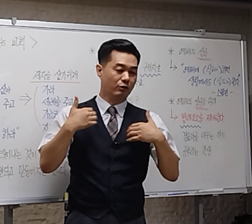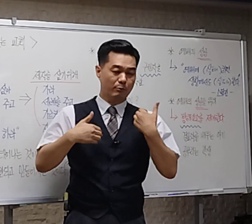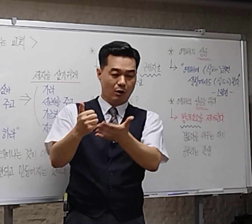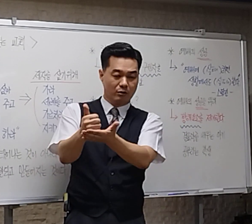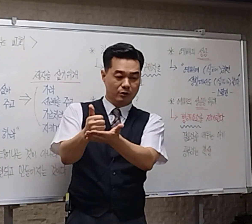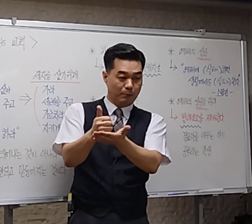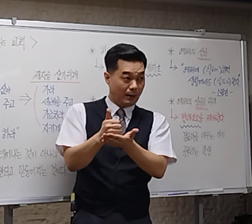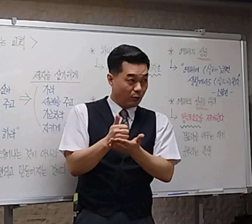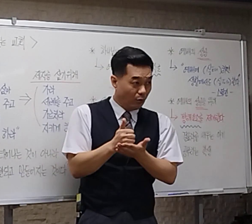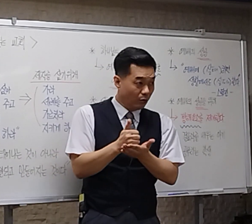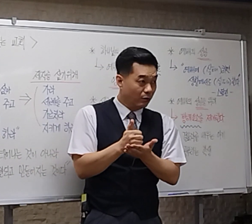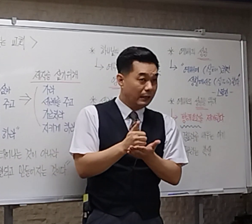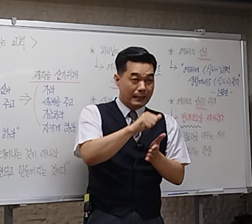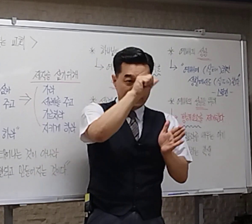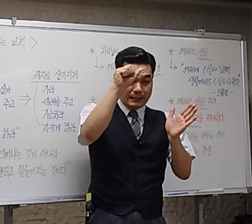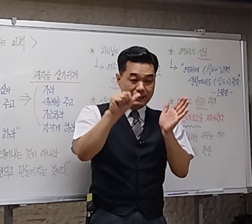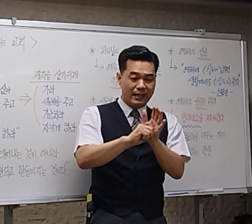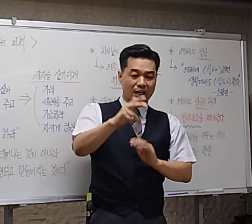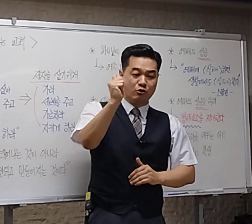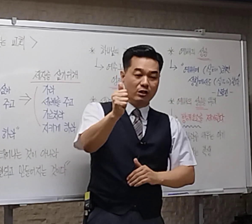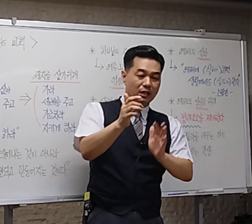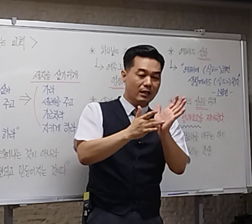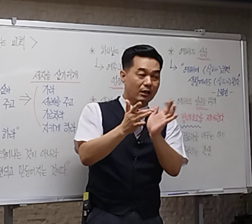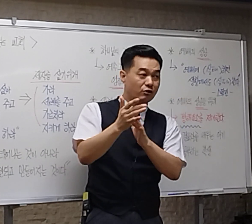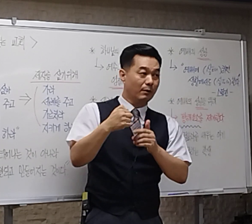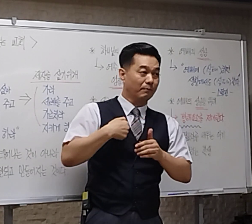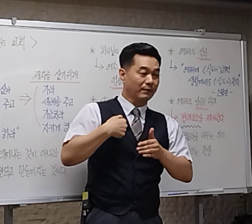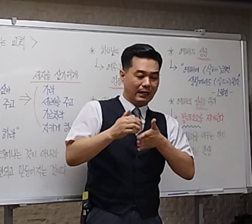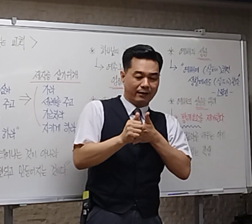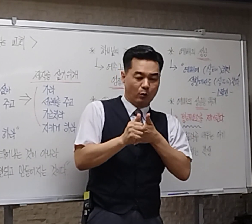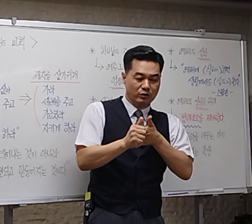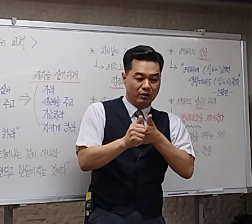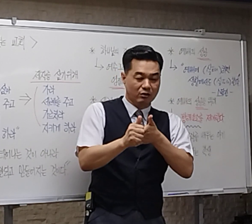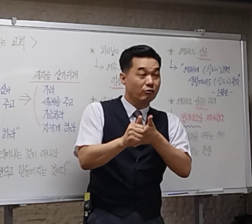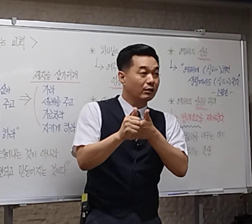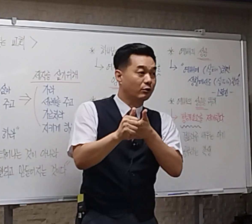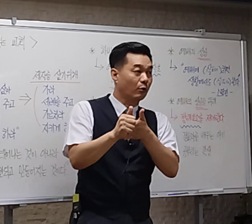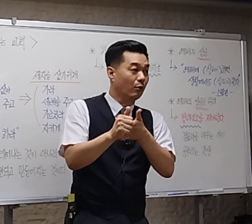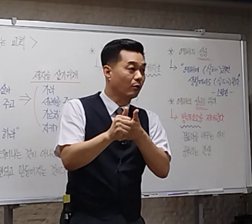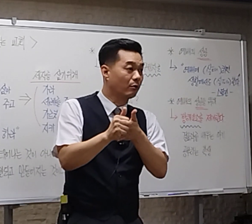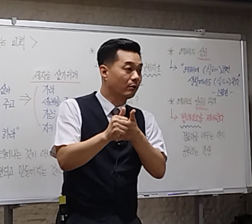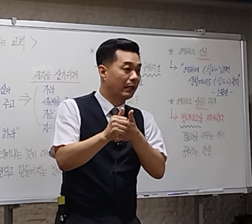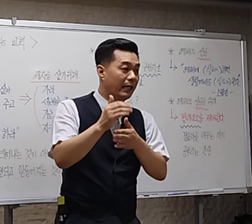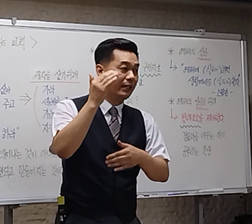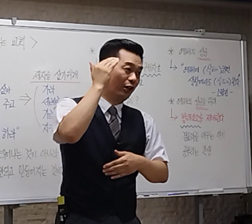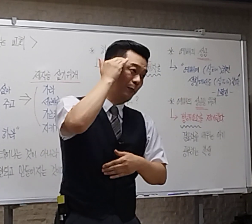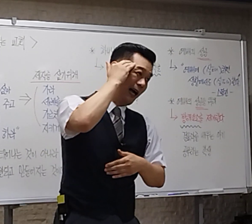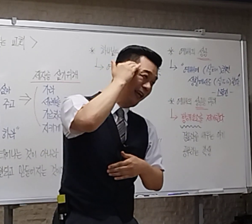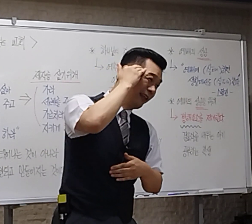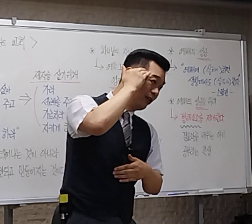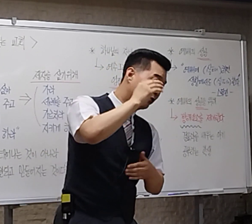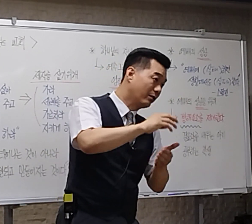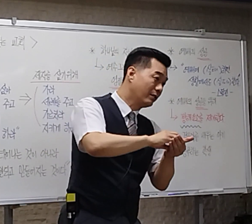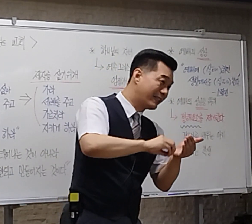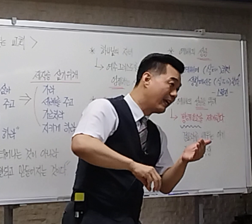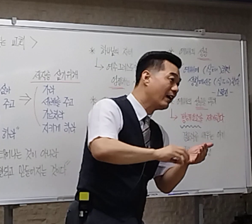예수님을 영접하고 인생의 주인이 예수님, 나를 온전히 끌고 갈 수 있도록 이걸 방해되는 것들을 제해야